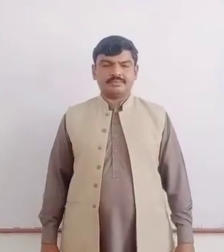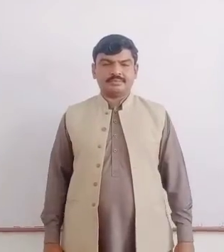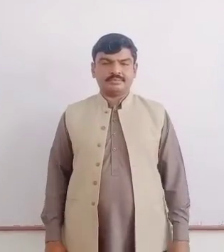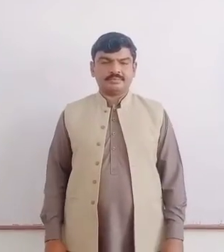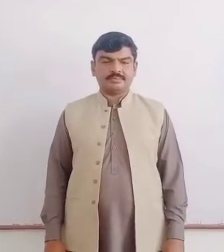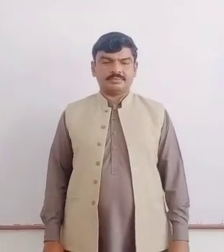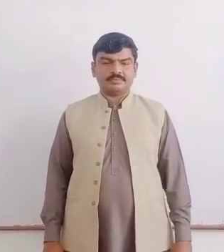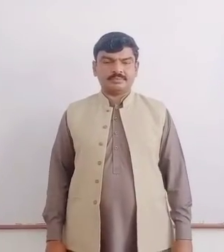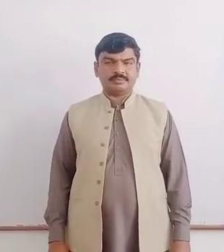नेमत,